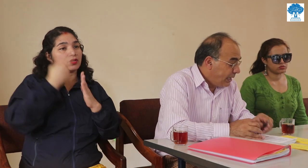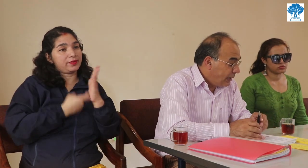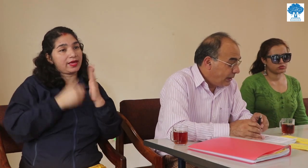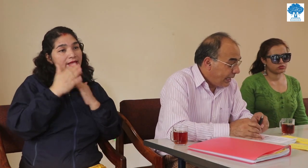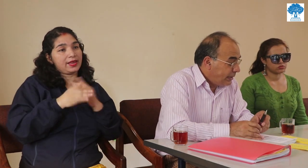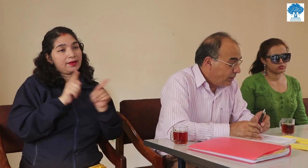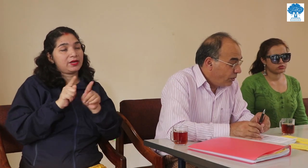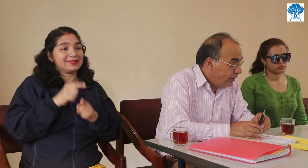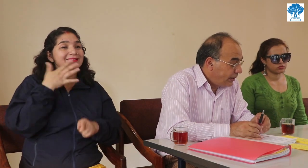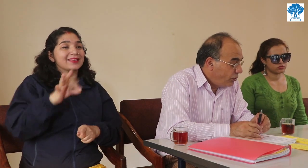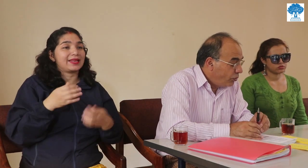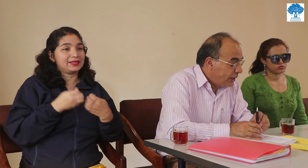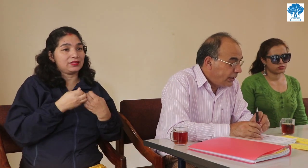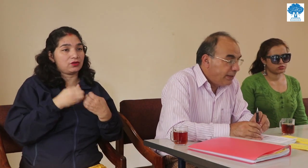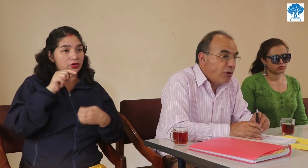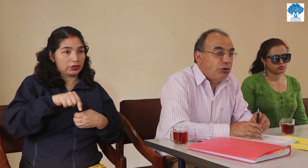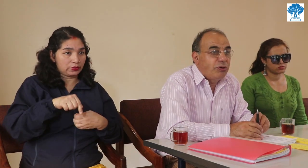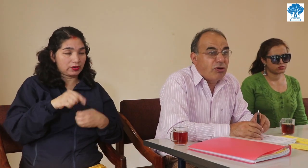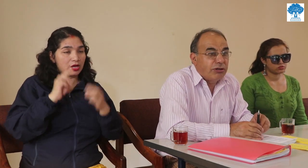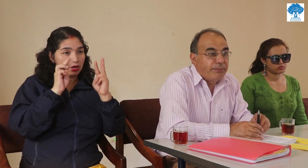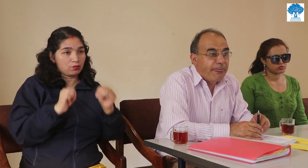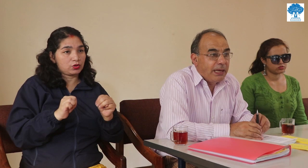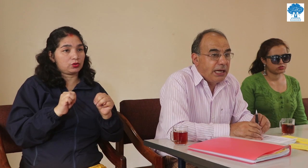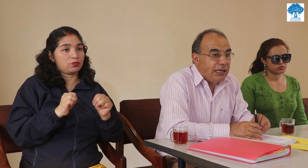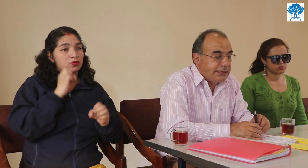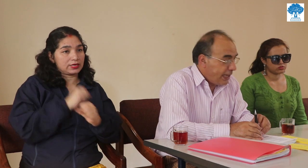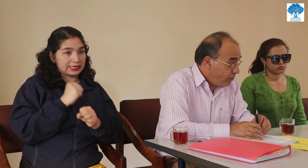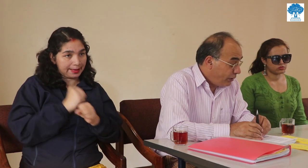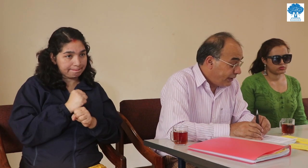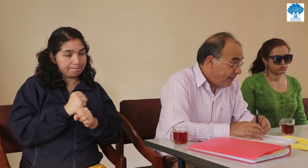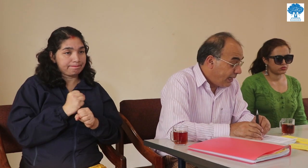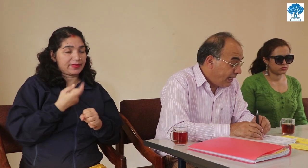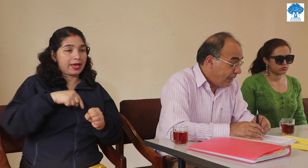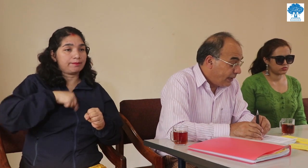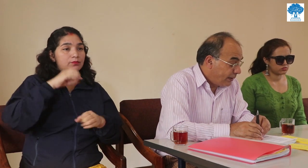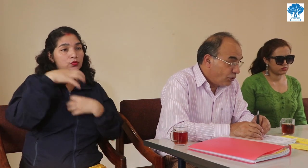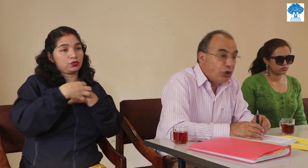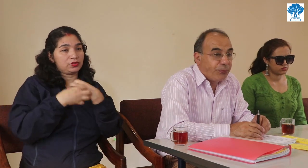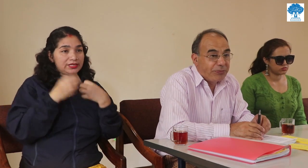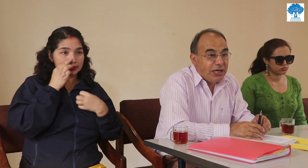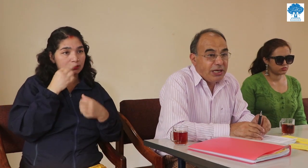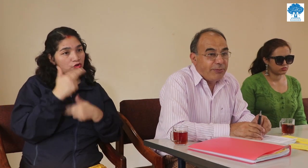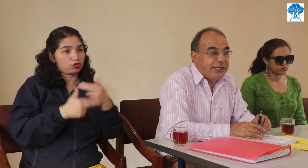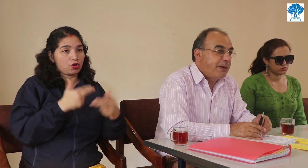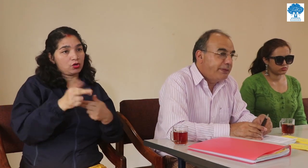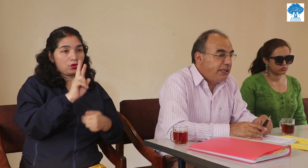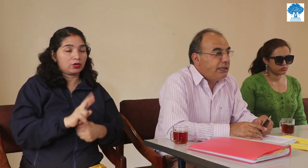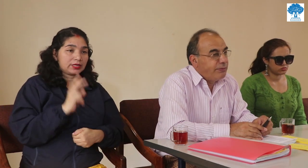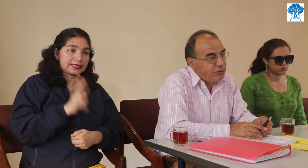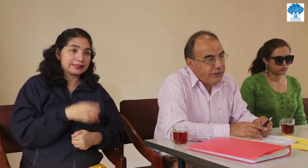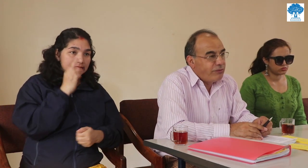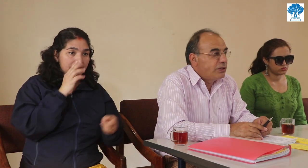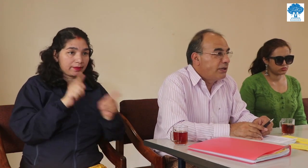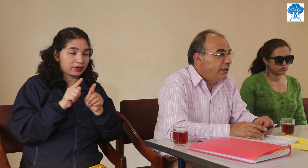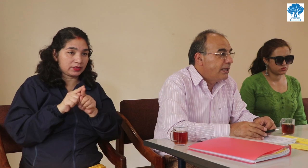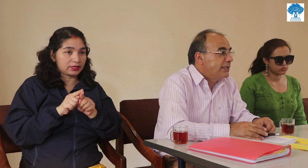त्यसपछि ग्यारेन्टी गर्यो. त्यसैले यो एउटा चाहिँ महत्त्वपूर्ण कदम चाहिँ हाम्रो देशमा चल्यो. र अब यसमा पनि अब